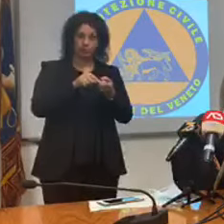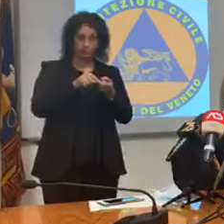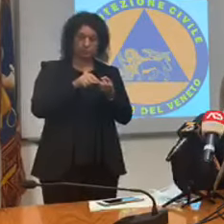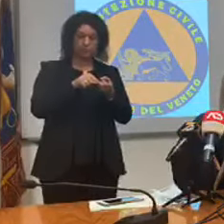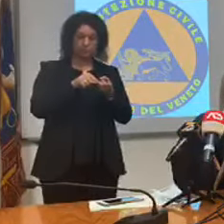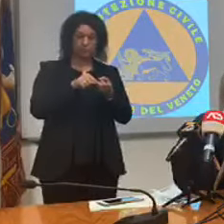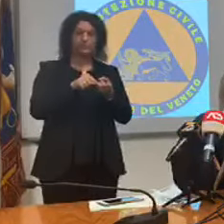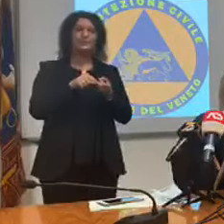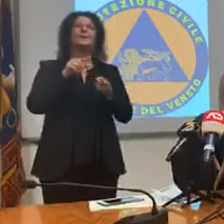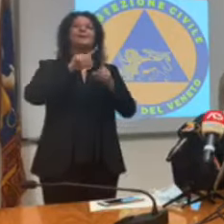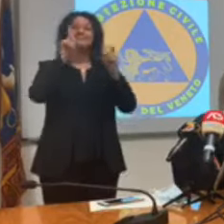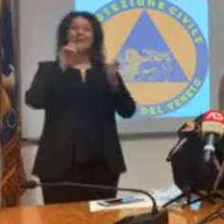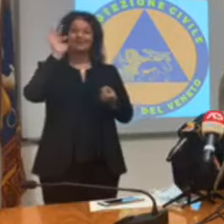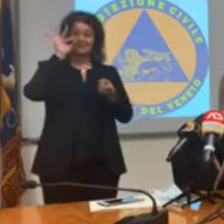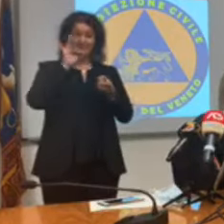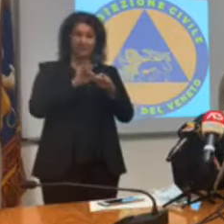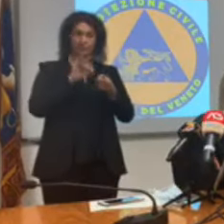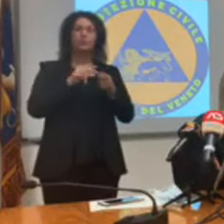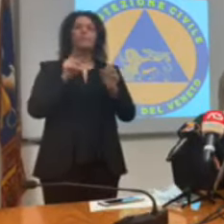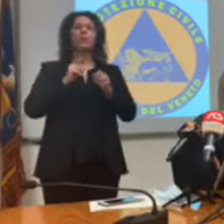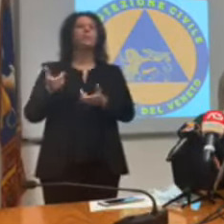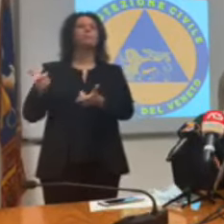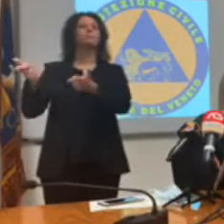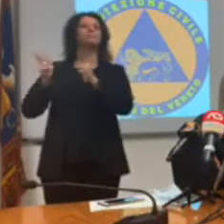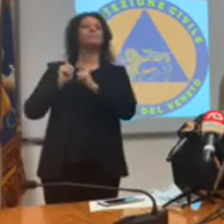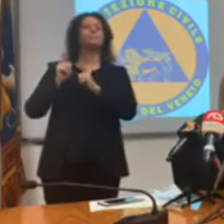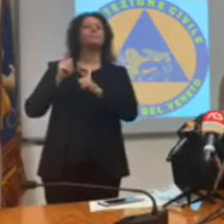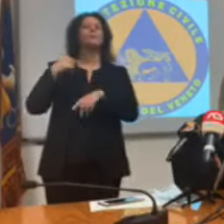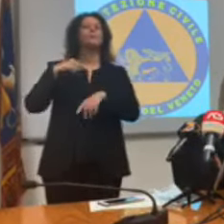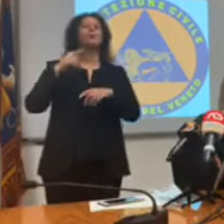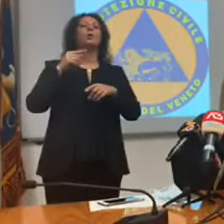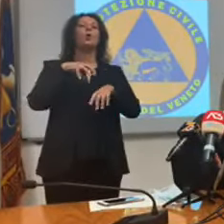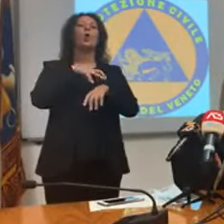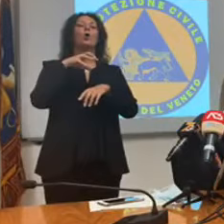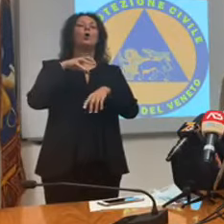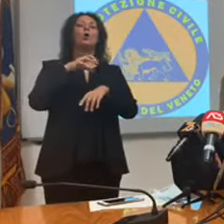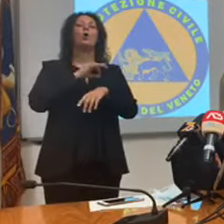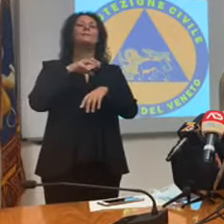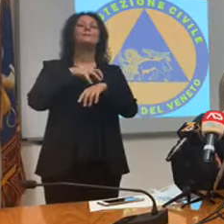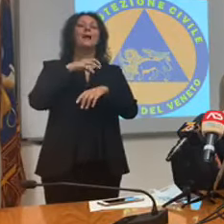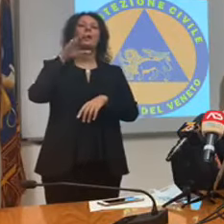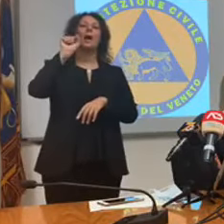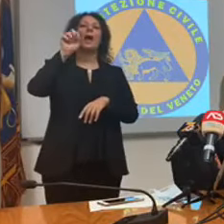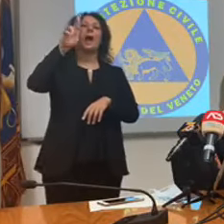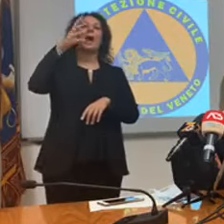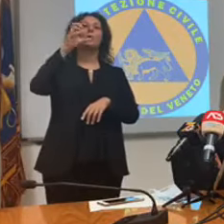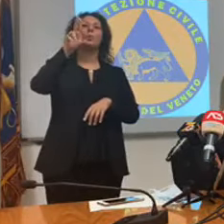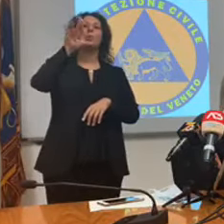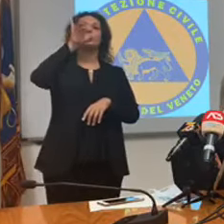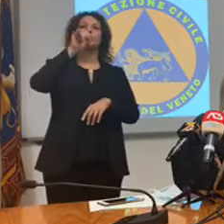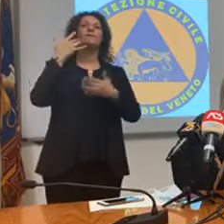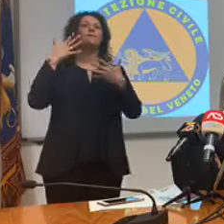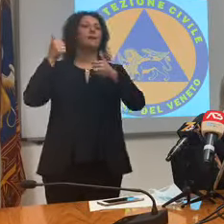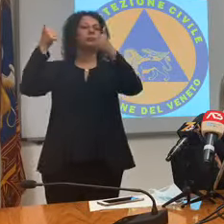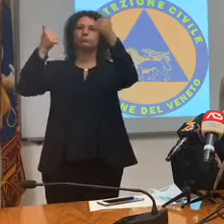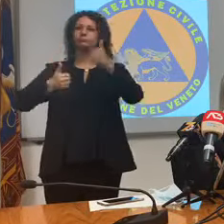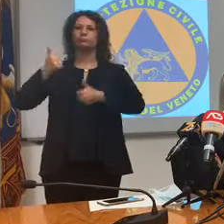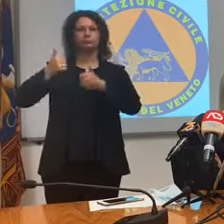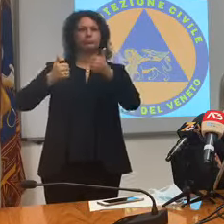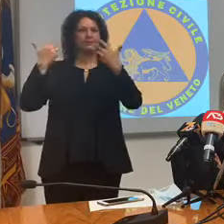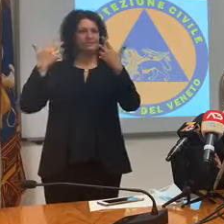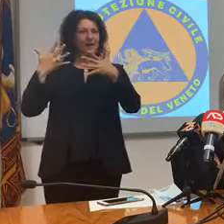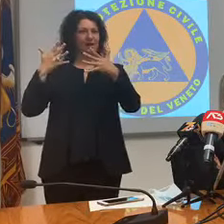fornito direttamente dal commissario Arcuri, che ha fatto una gara specifica, 2 milioni mi sembra di